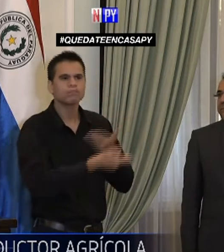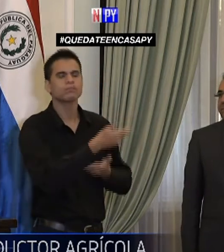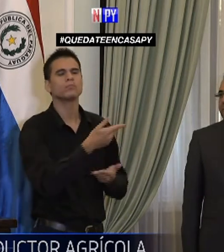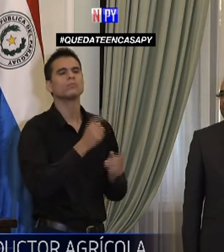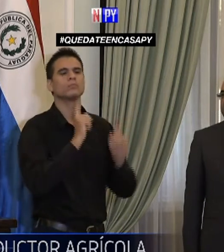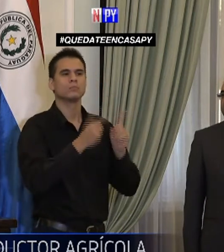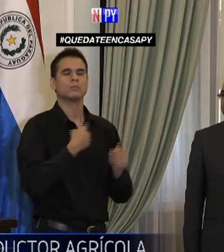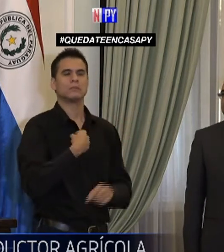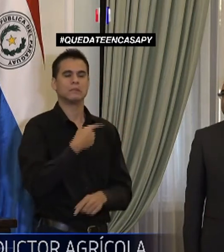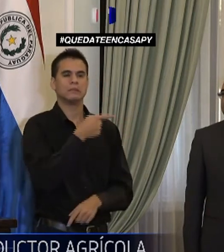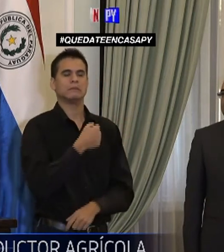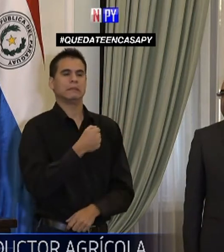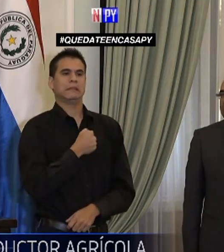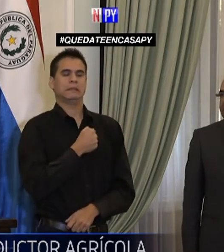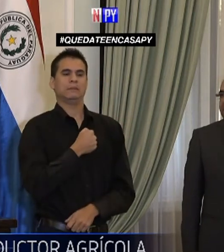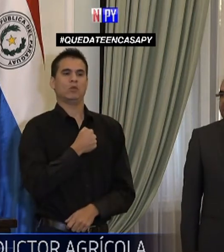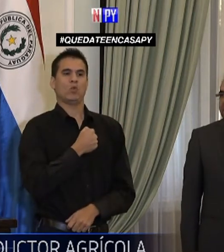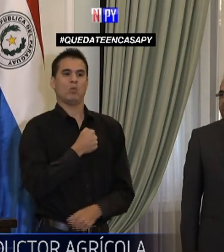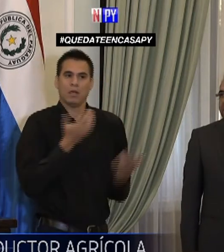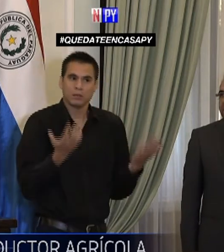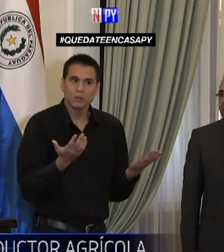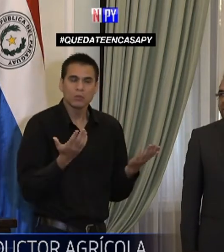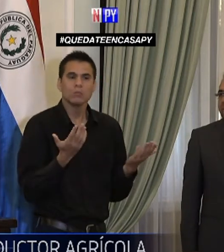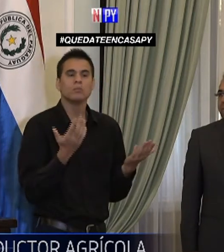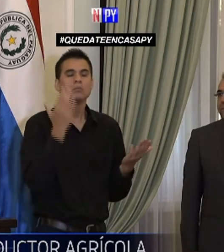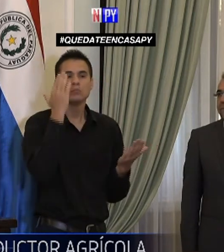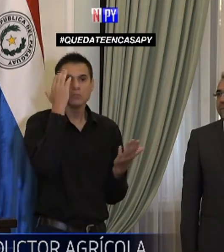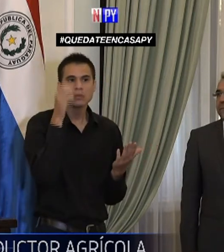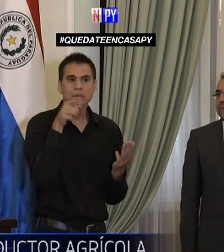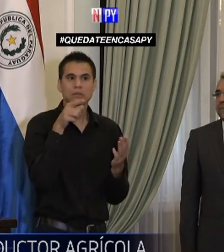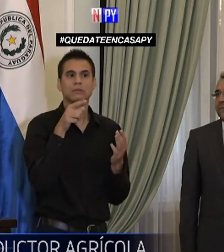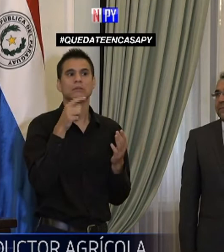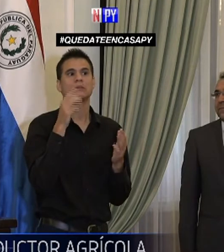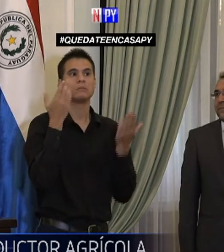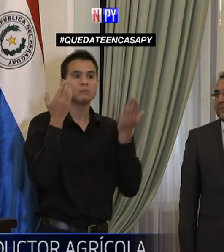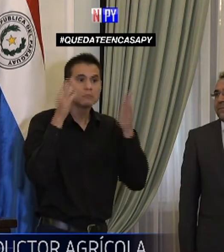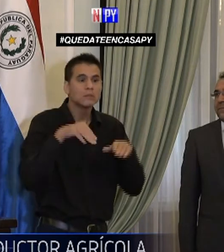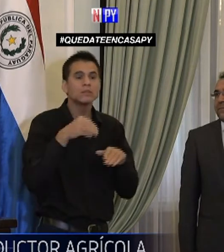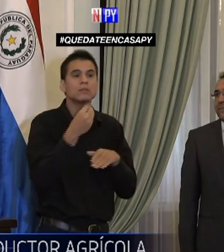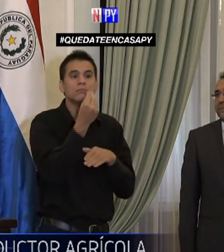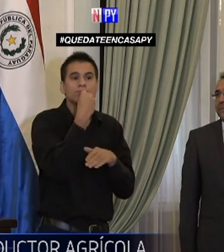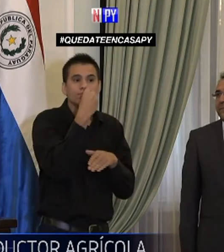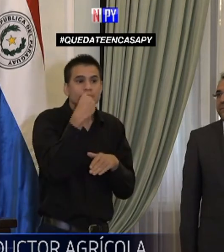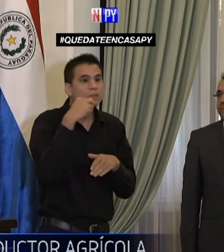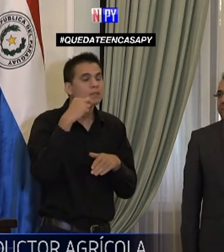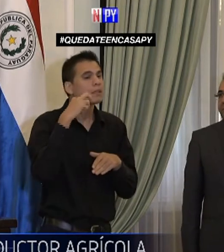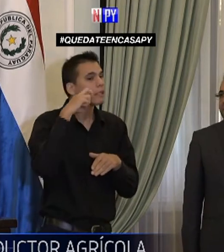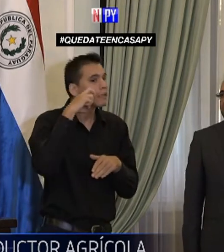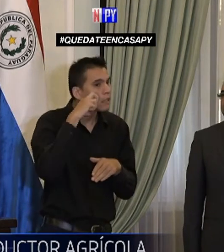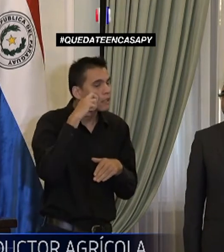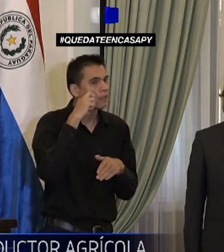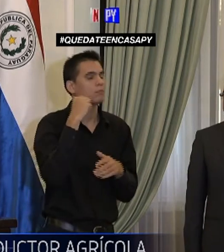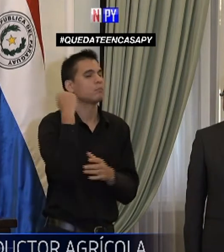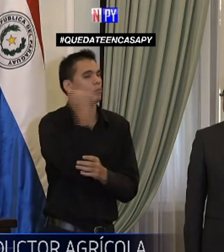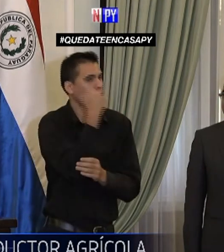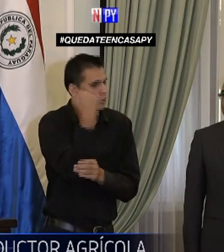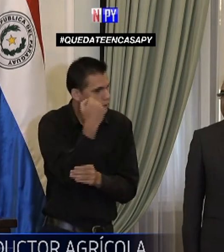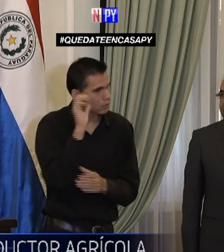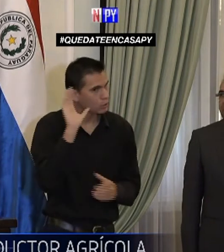preocupación para que este potencial alimenticio, la cadena de alimentos, pueda llegar a todos